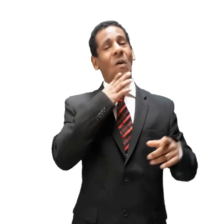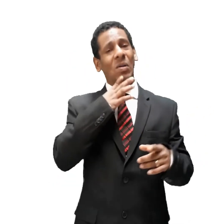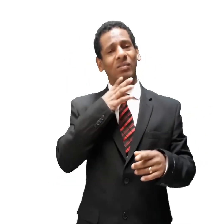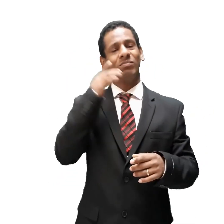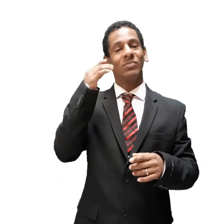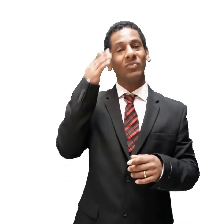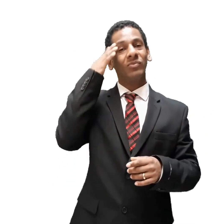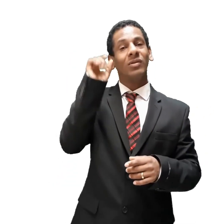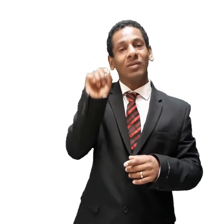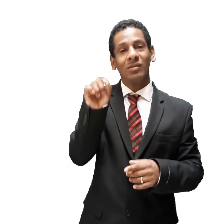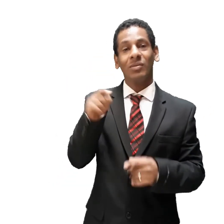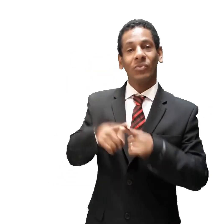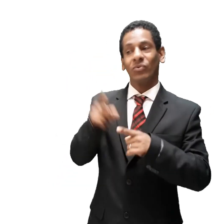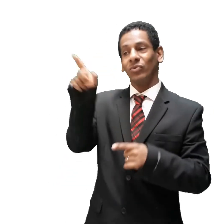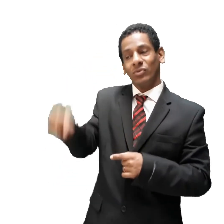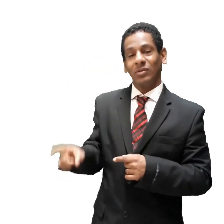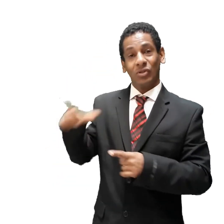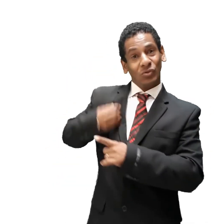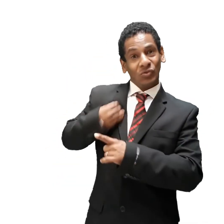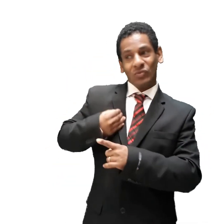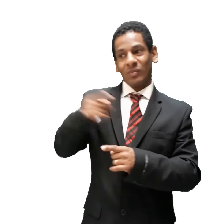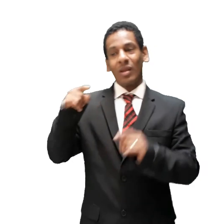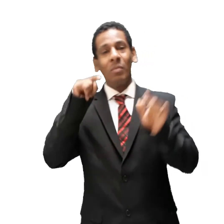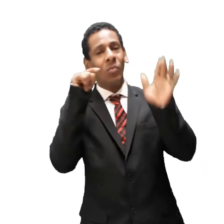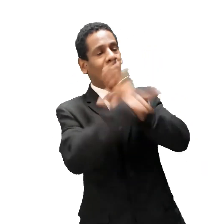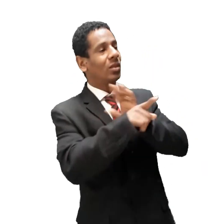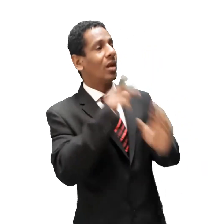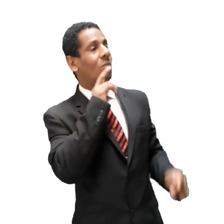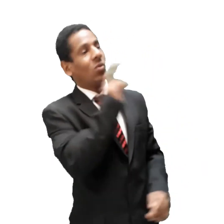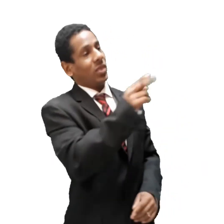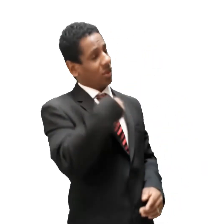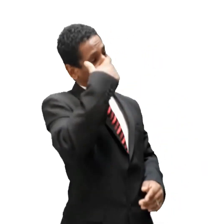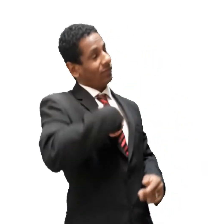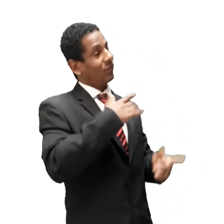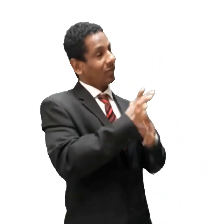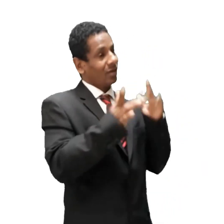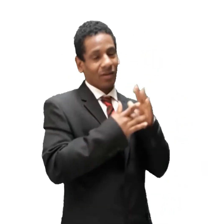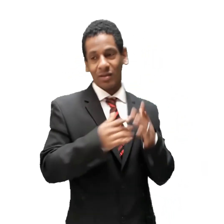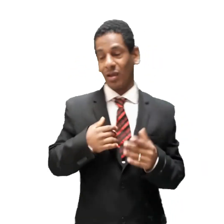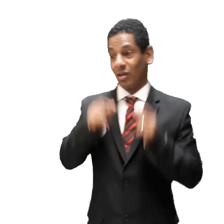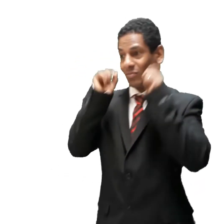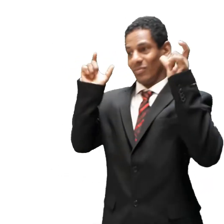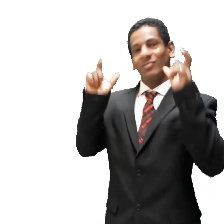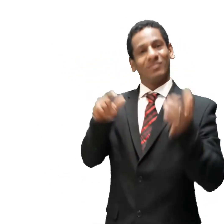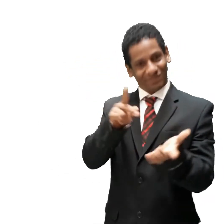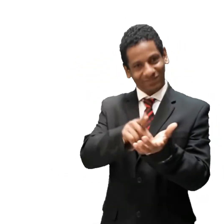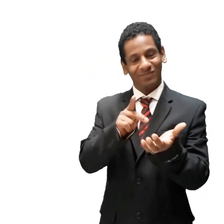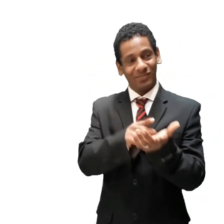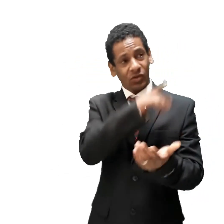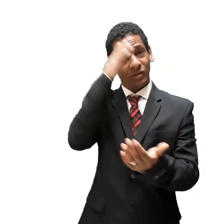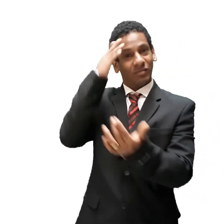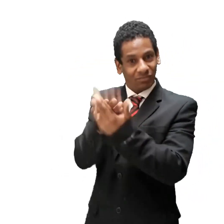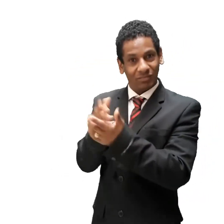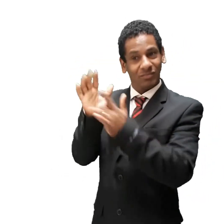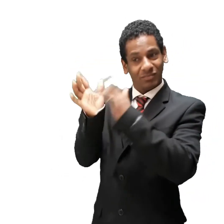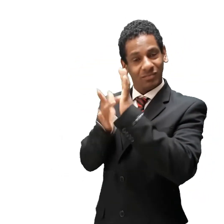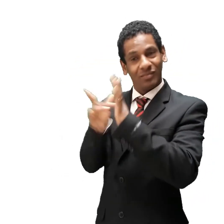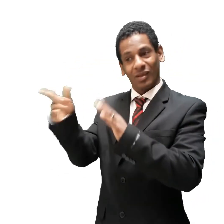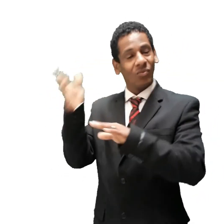que o Messias viria, mas ela não sabia que era ele. E o Senhor Jesus respondeu: eu sou. E naquele momento ela reconheceu o Senhor